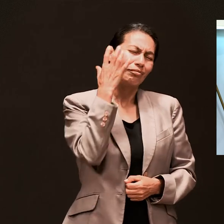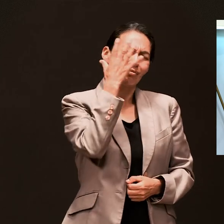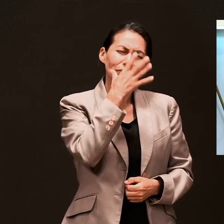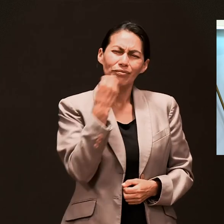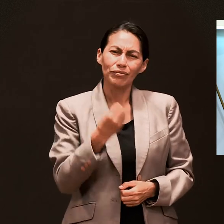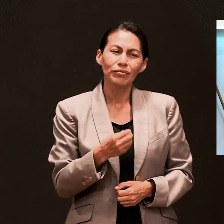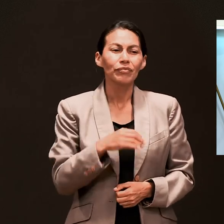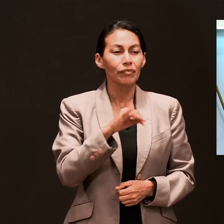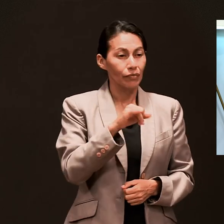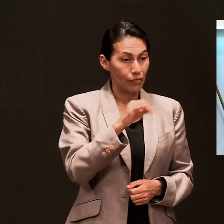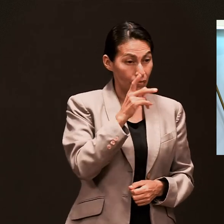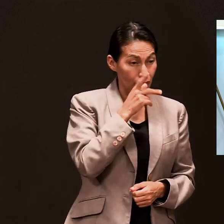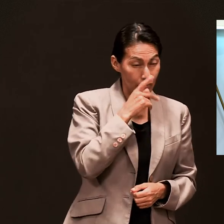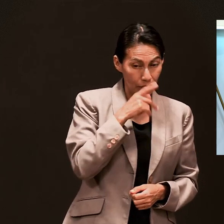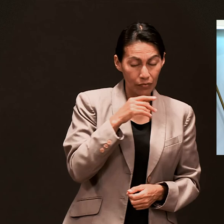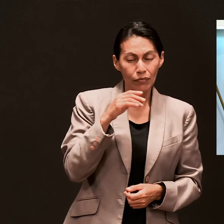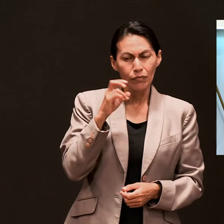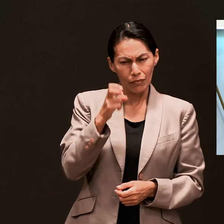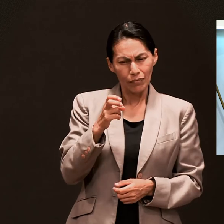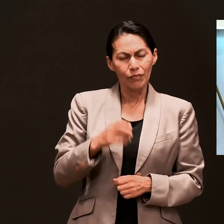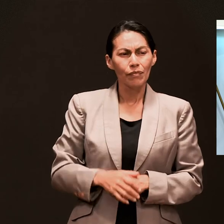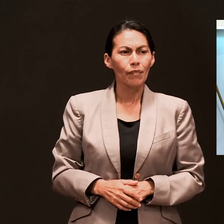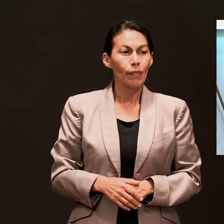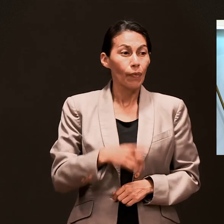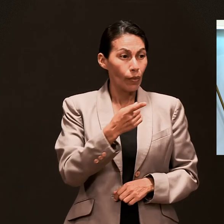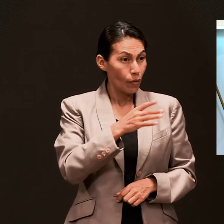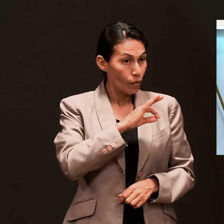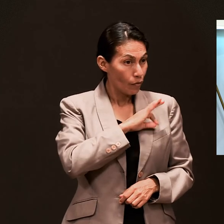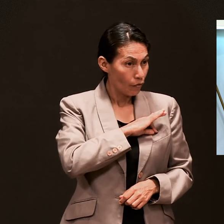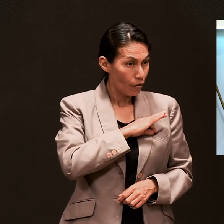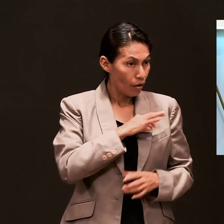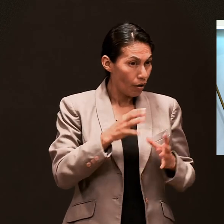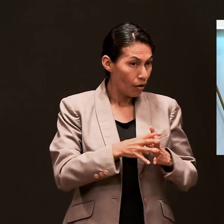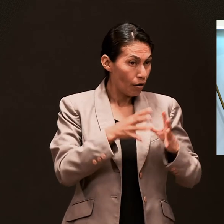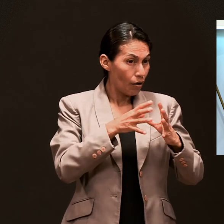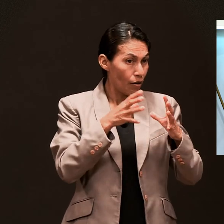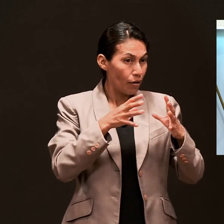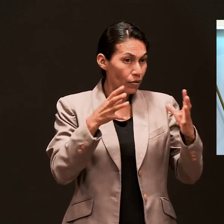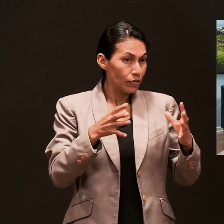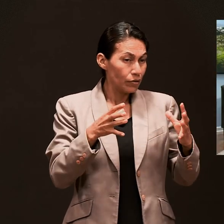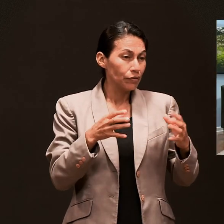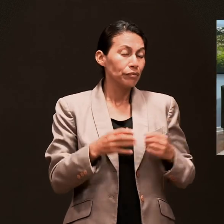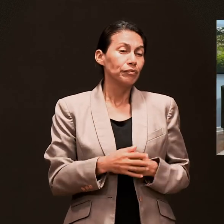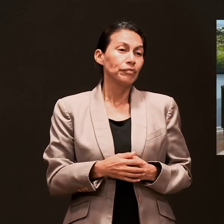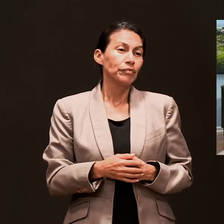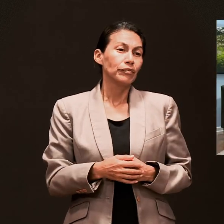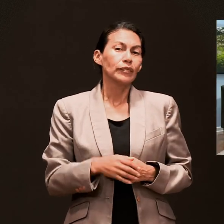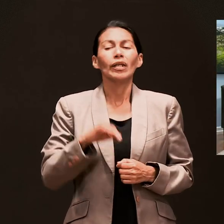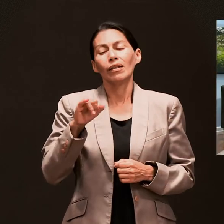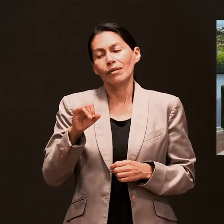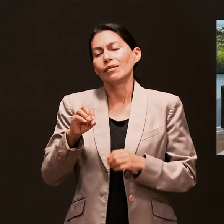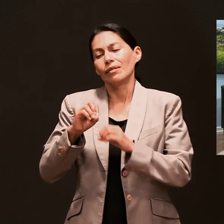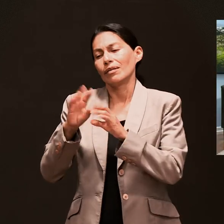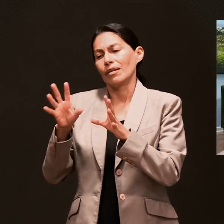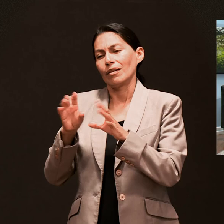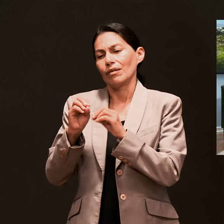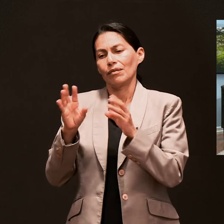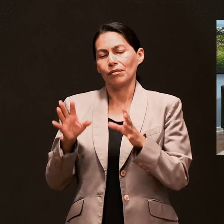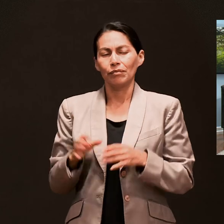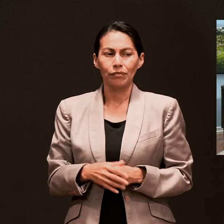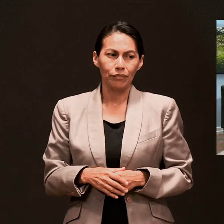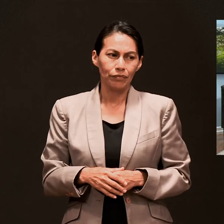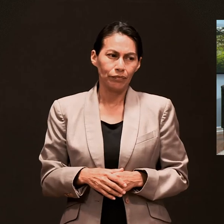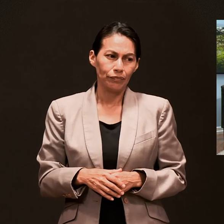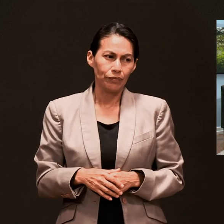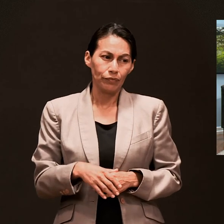maravillo y su fe ha ido creciendo desarrollándose a medida que usted va yendo a la iglesia